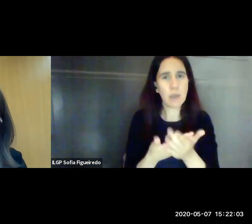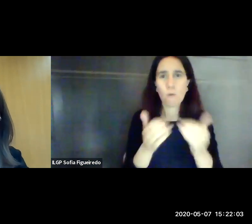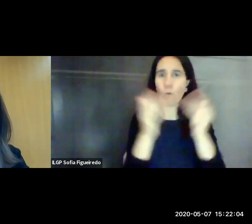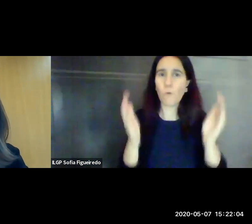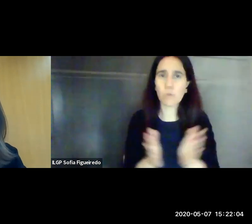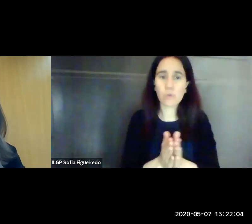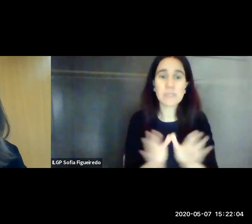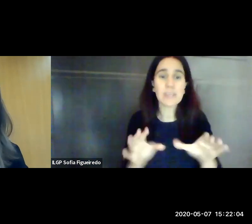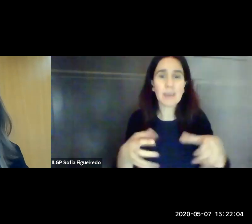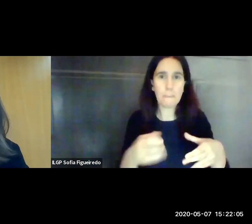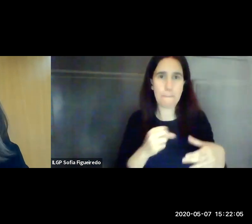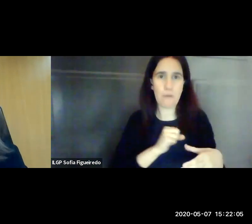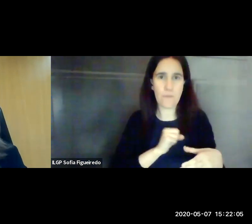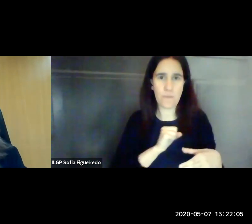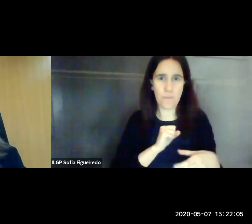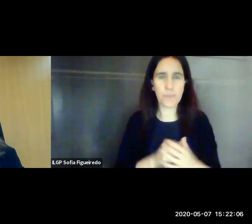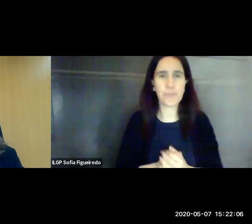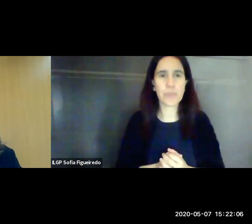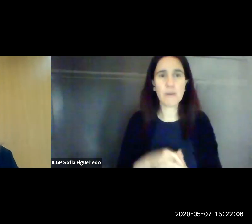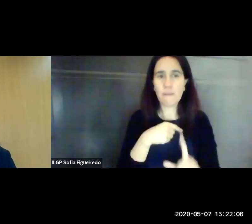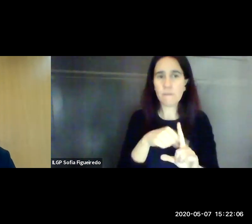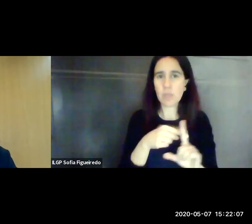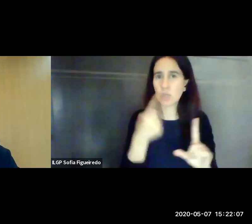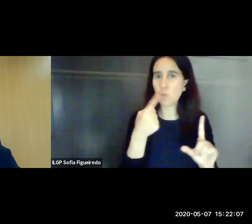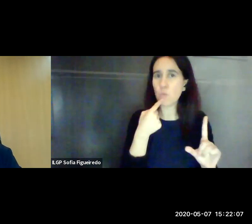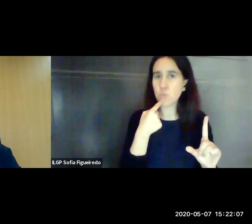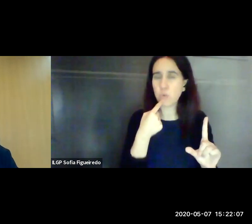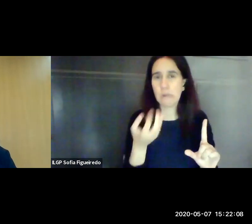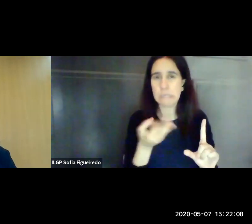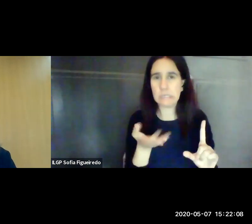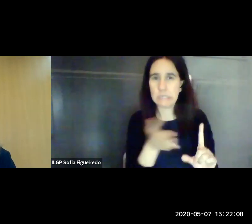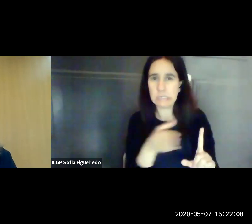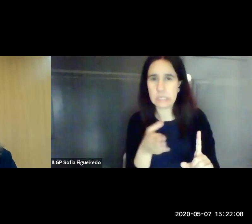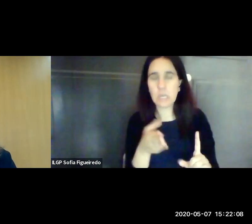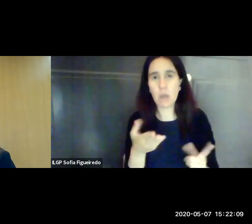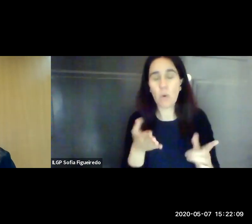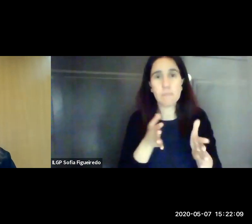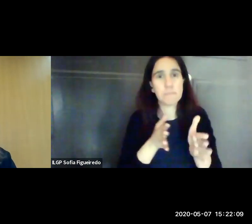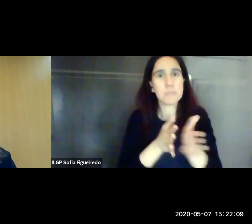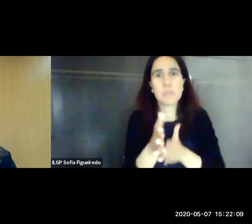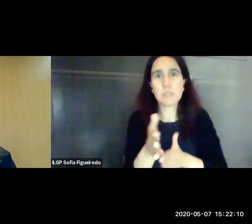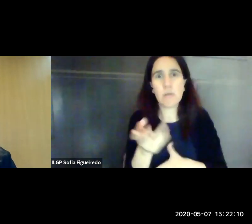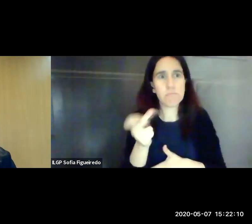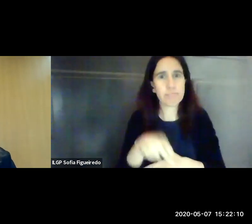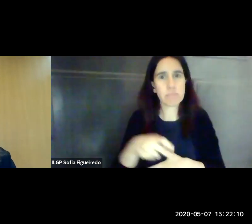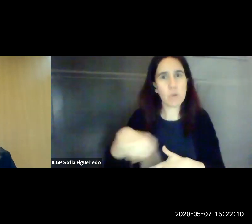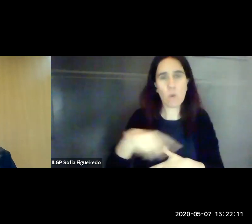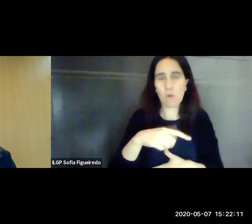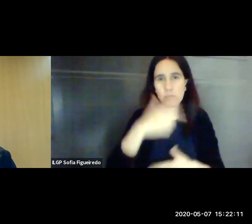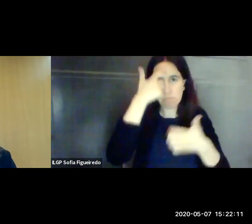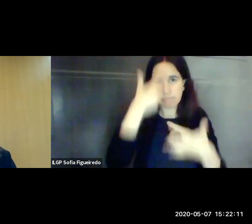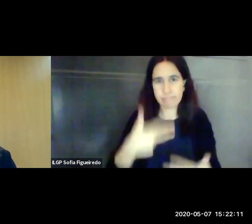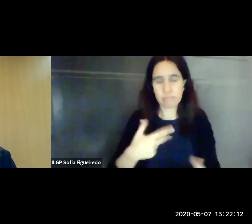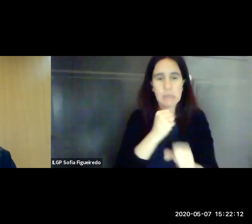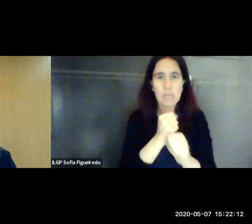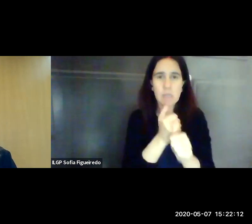nossa equipa. Tem uma grande vantagem, principalmente nesta forma precipitada com que todos nós fomos para teletrabalho, ou alguns de nós